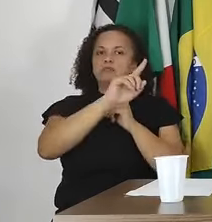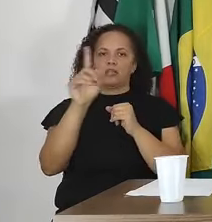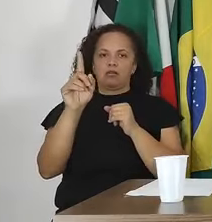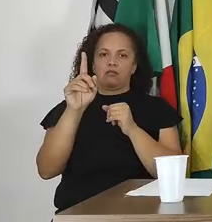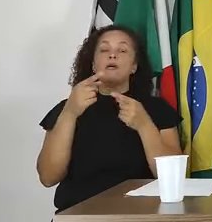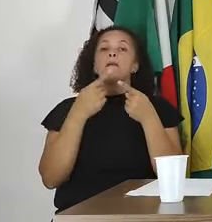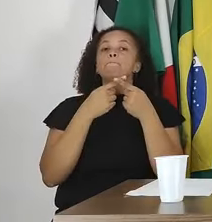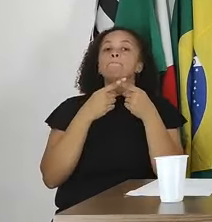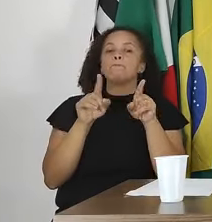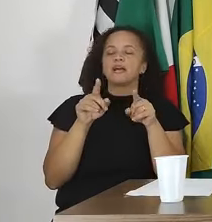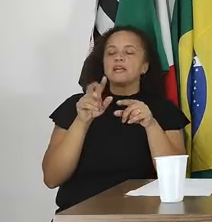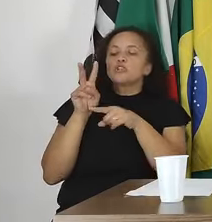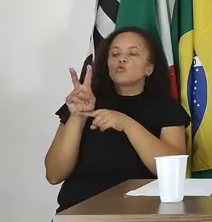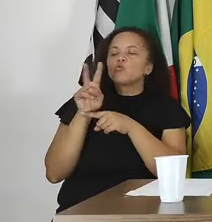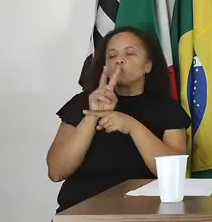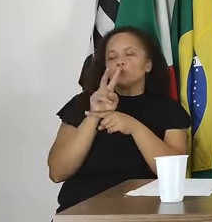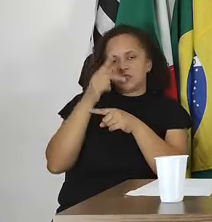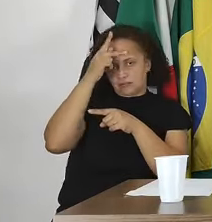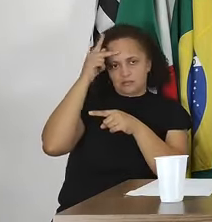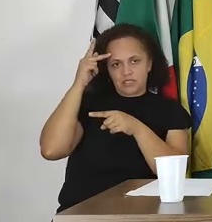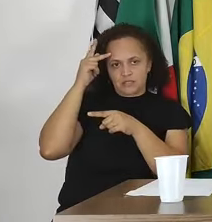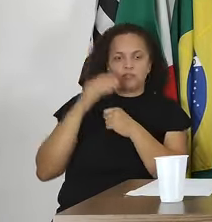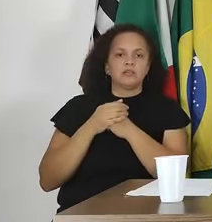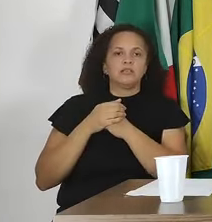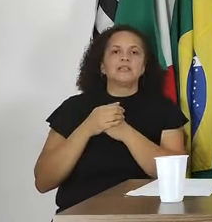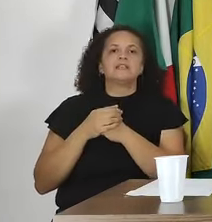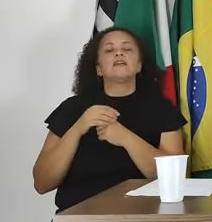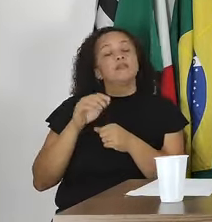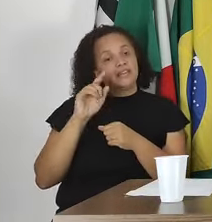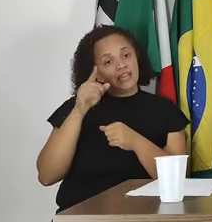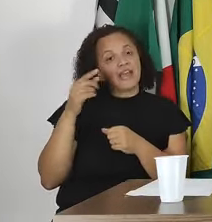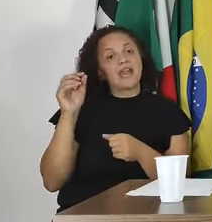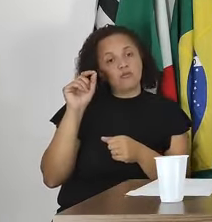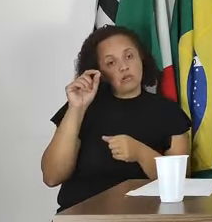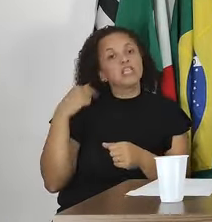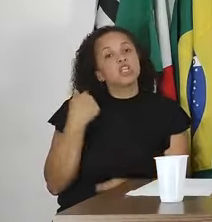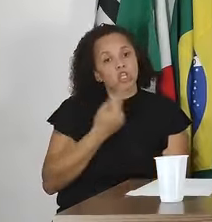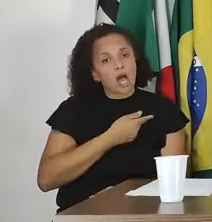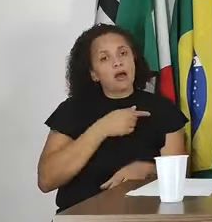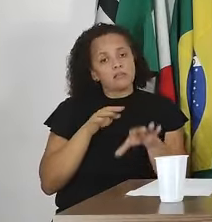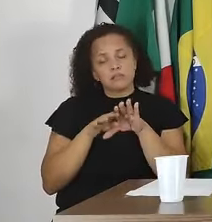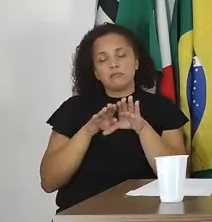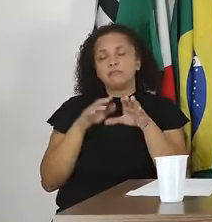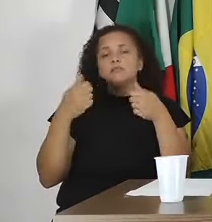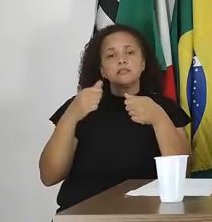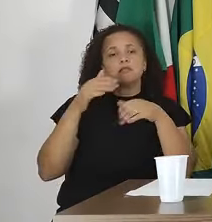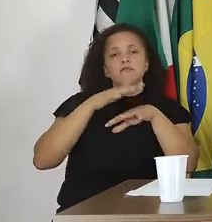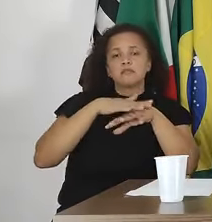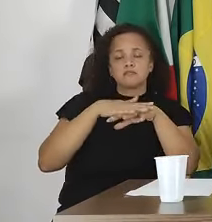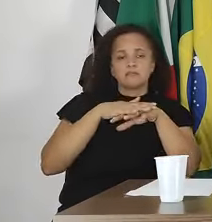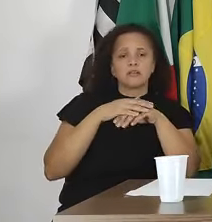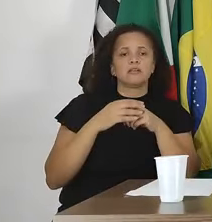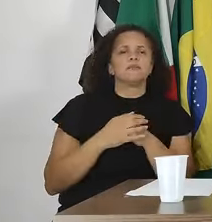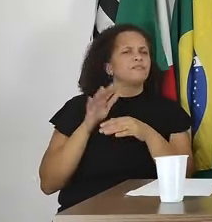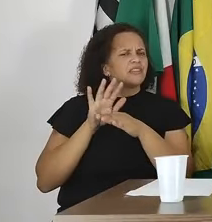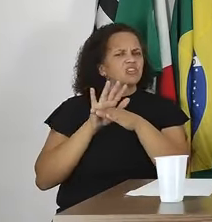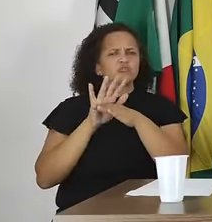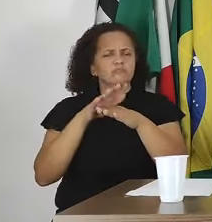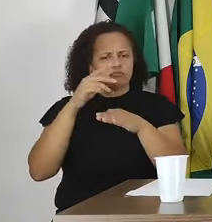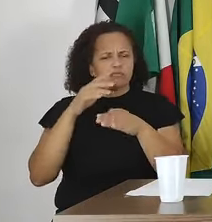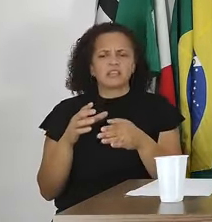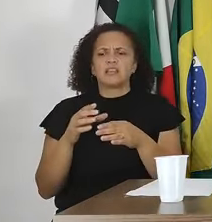fazer com o nosso próximo, quando ele estiver caído, né? Ajudar a levantar, né? Se a pessoa se arrepender,